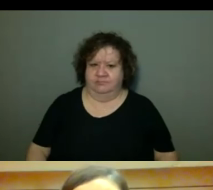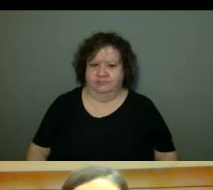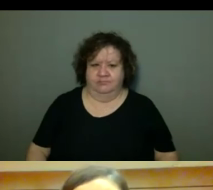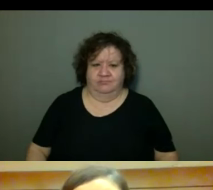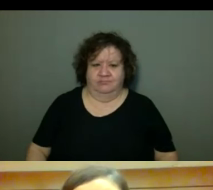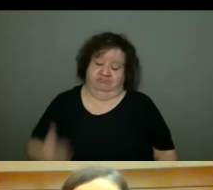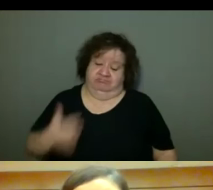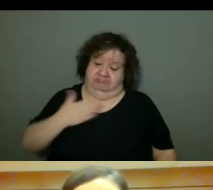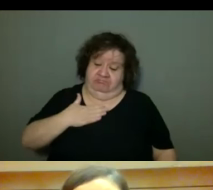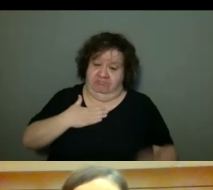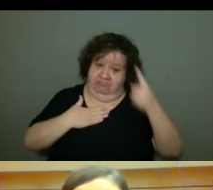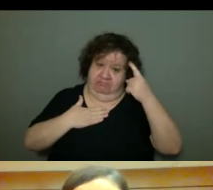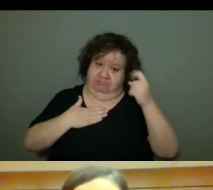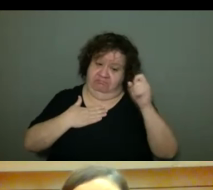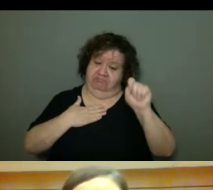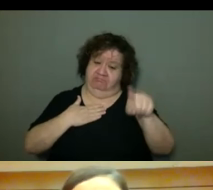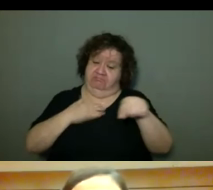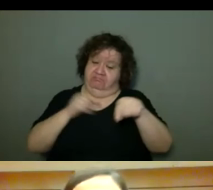opinión personal.